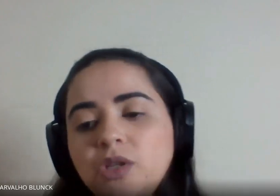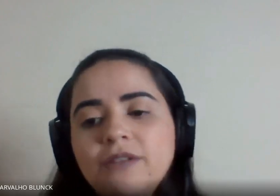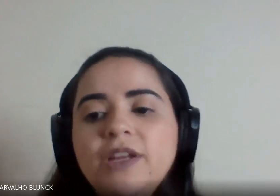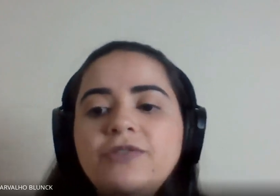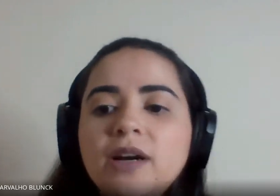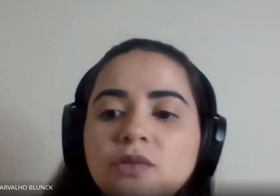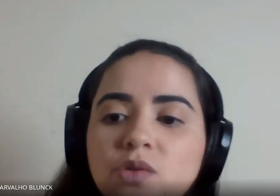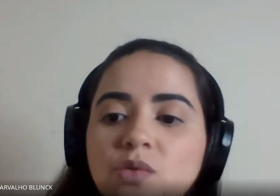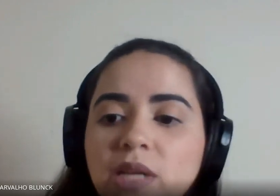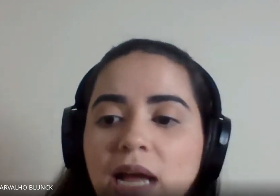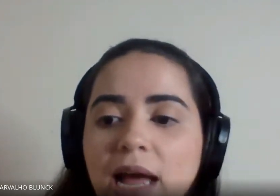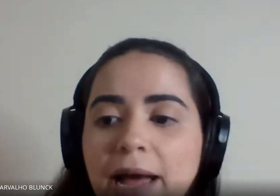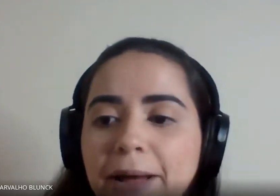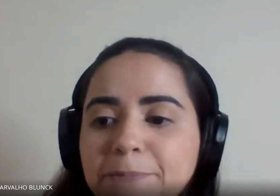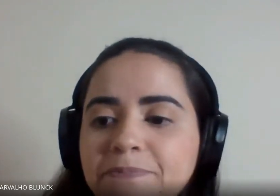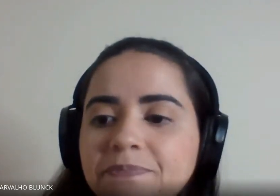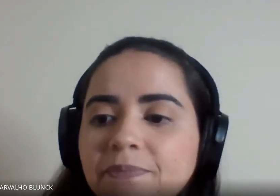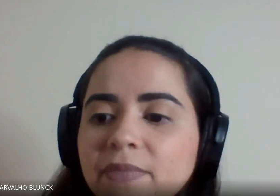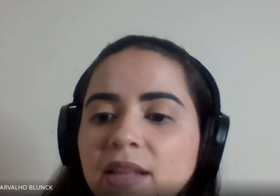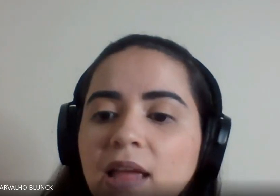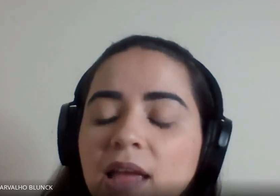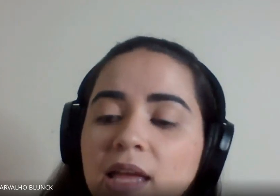você pode estar verificando isso